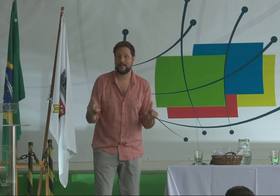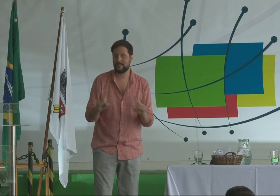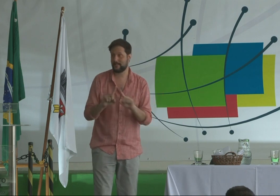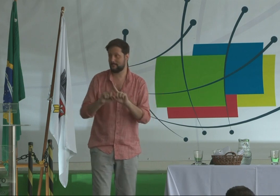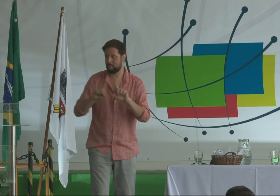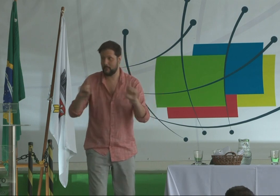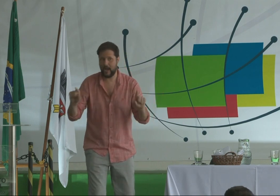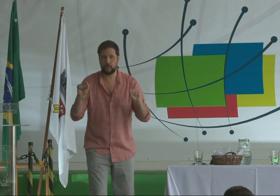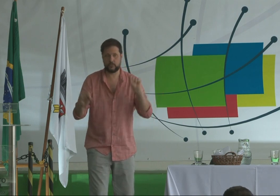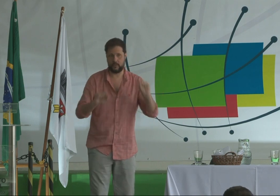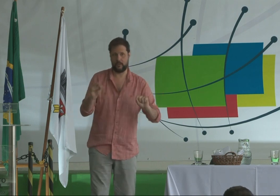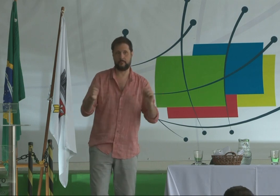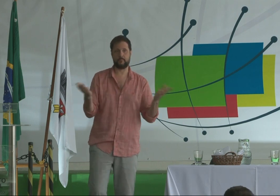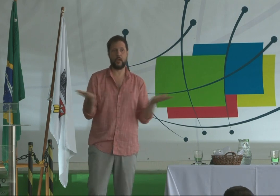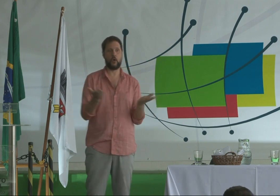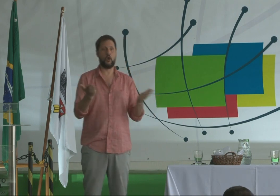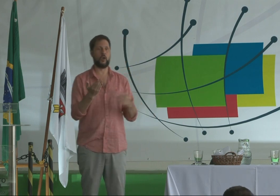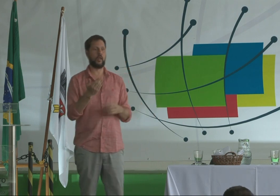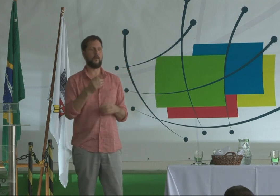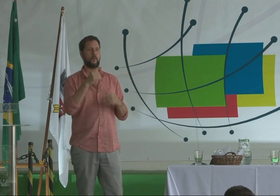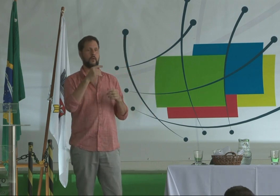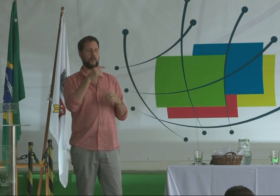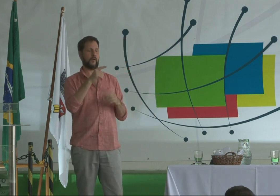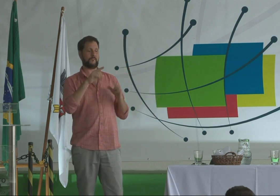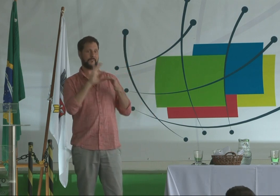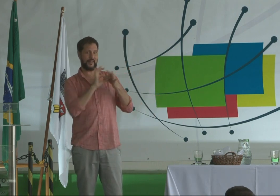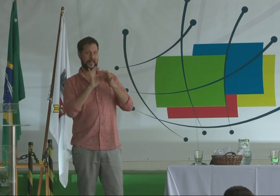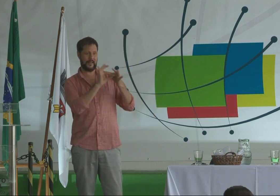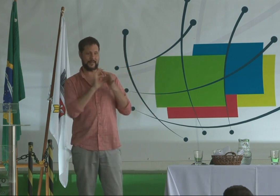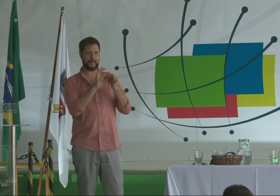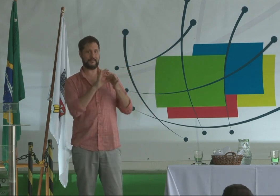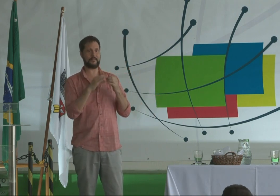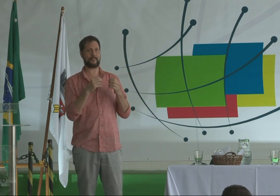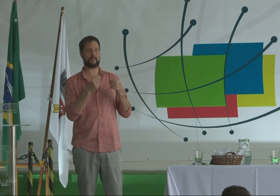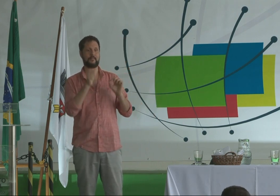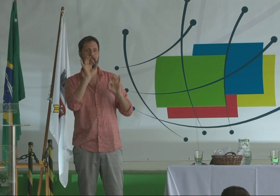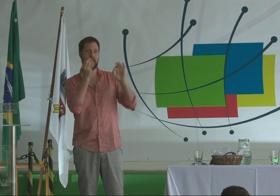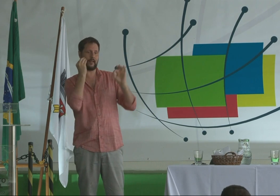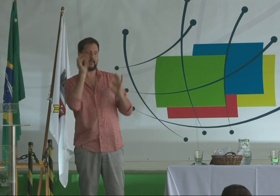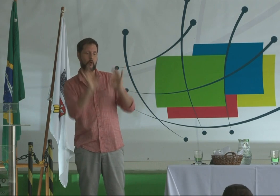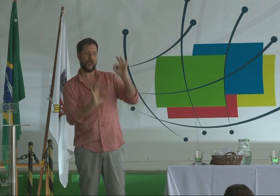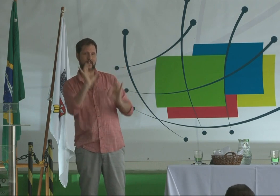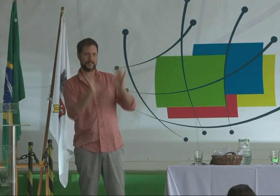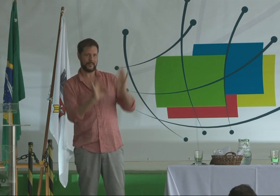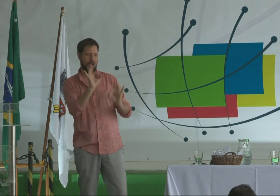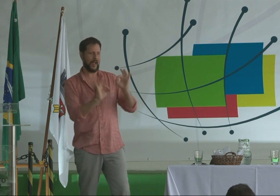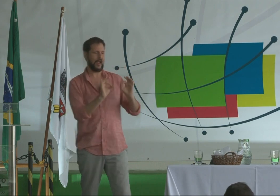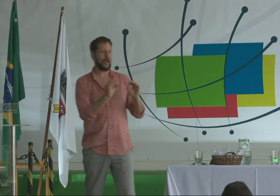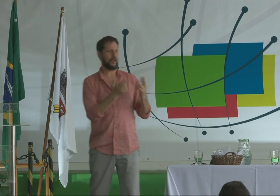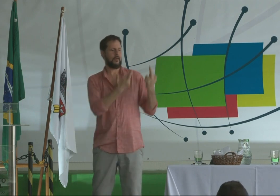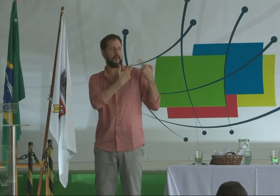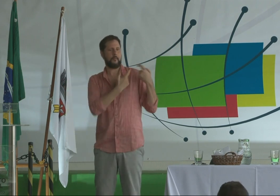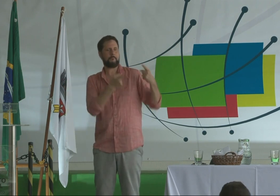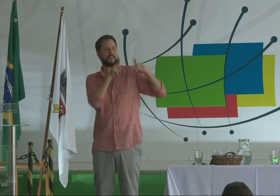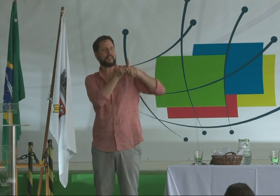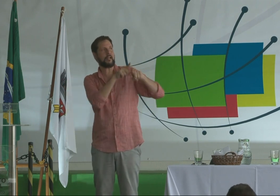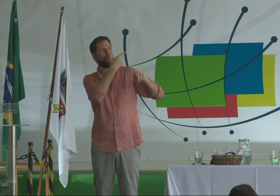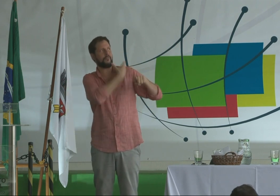Mas, agora, né? A FEMES, a Federação Nacional do Surto, ela, em